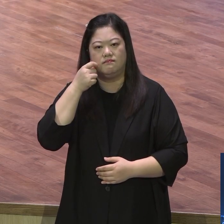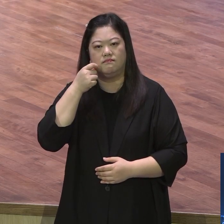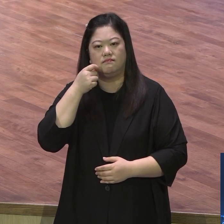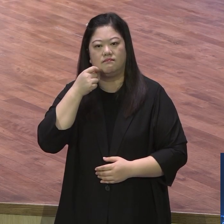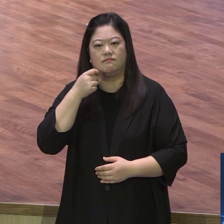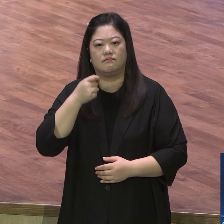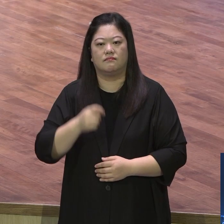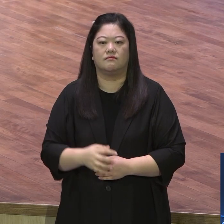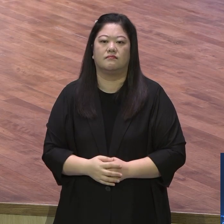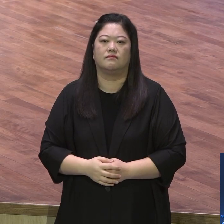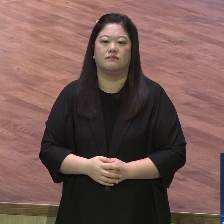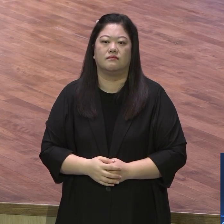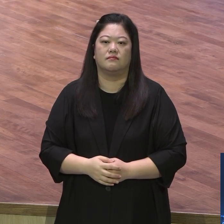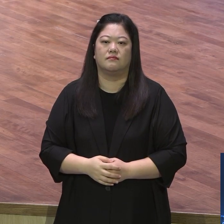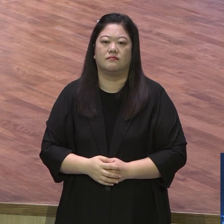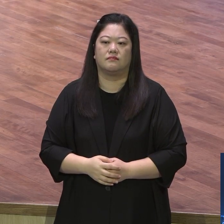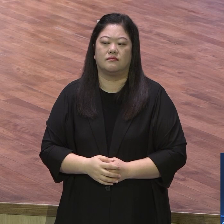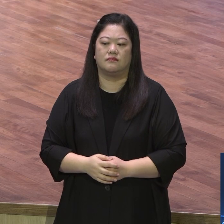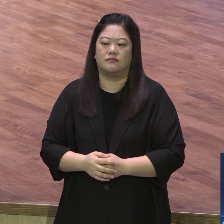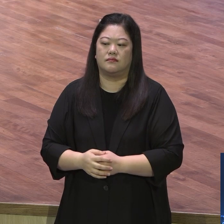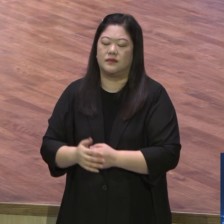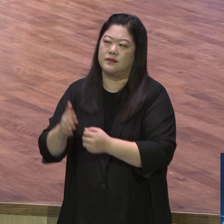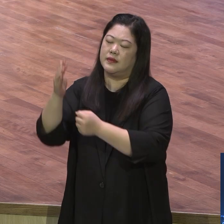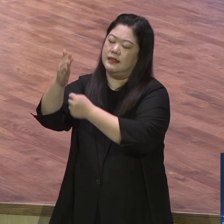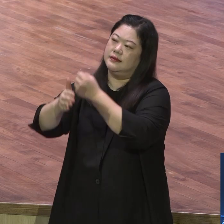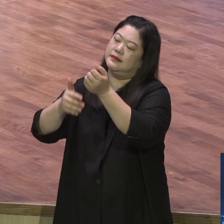하나님의 성령이 얼마나 슬퍼하실까